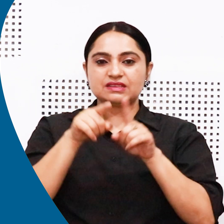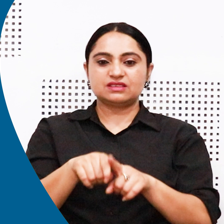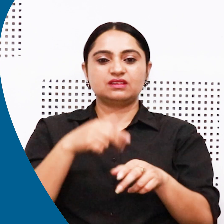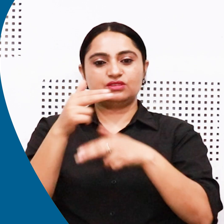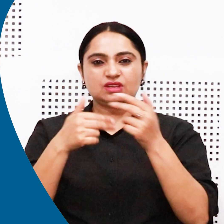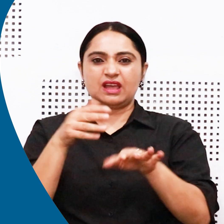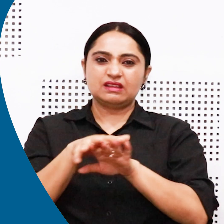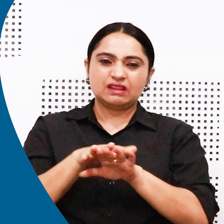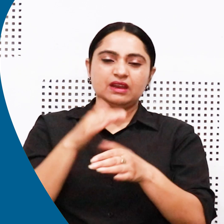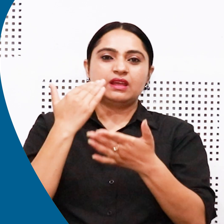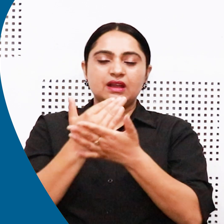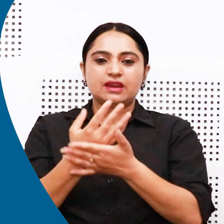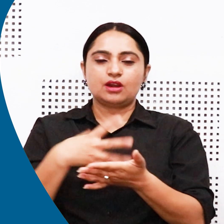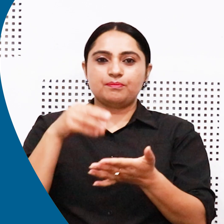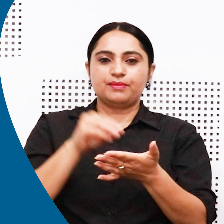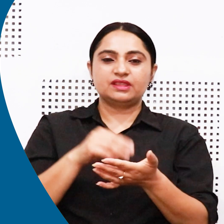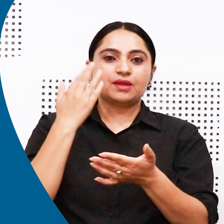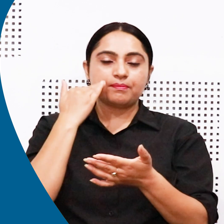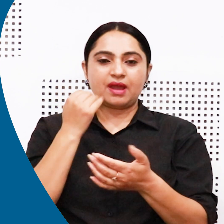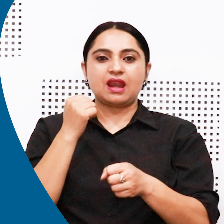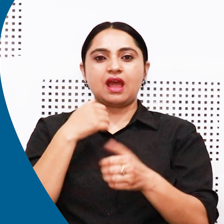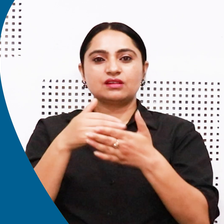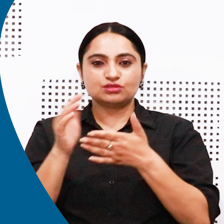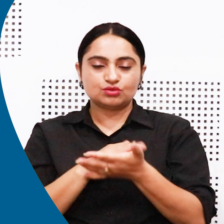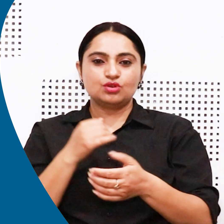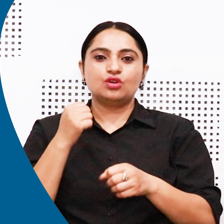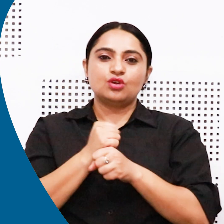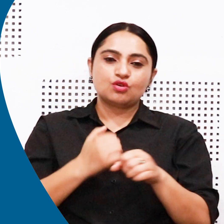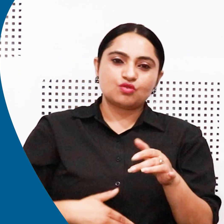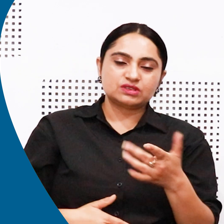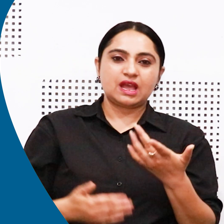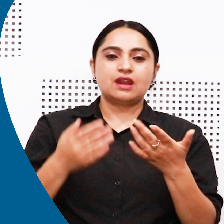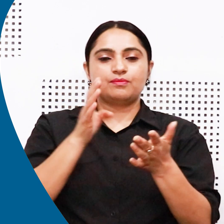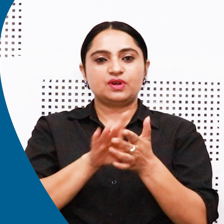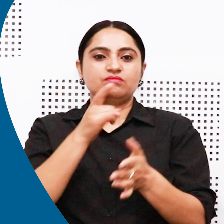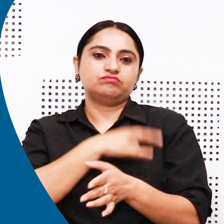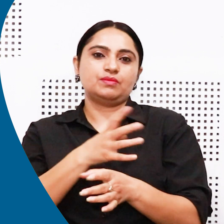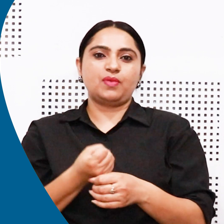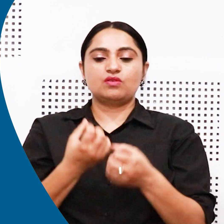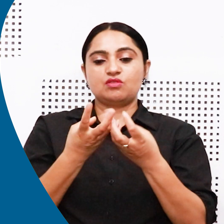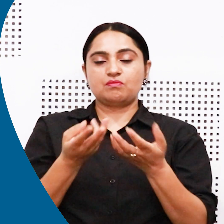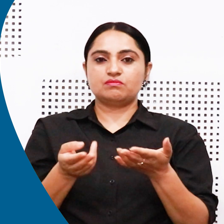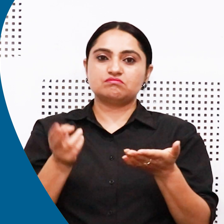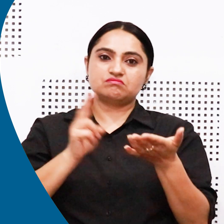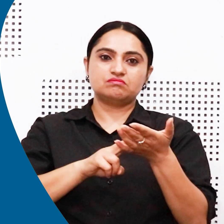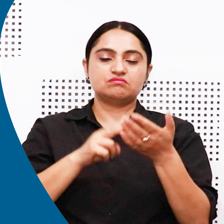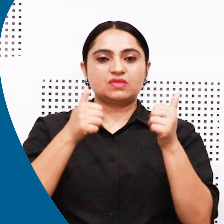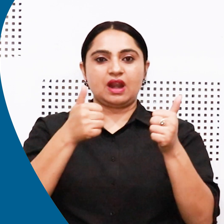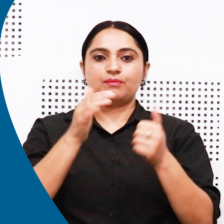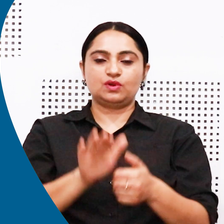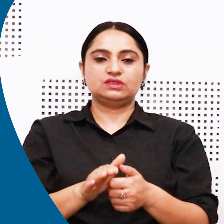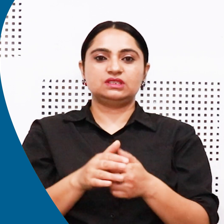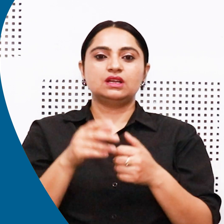चलाएका दर्जनौं कार्यक्रम मध्ये महिला स्वरोजगार कार्यक्रमबाट लाभान्वित हुनेहरूको संख्या उल्लेख्य छ। पालिकाको महिला